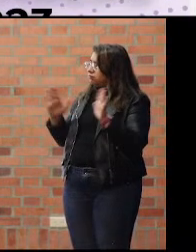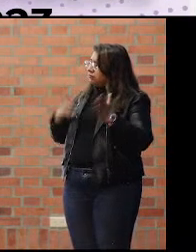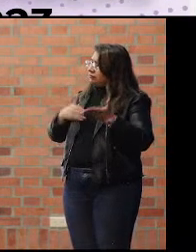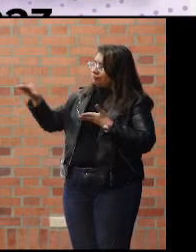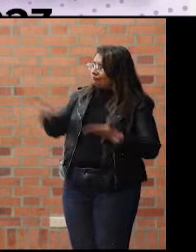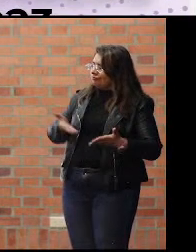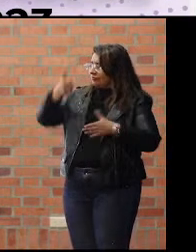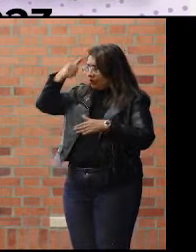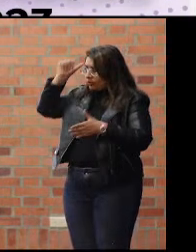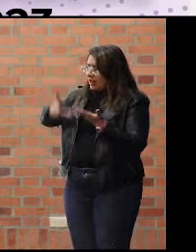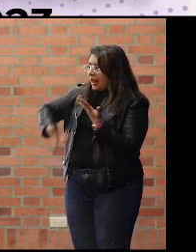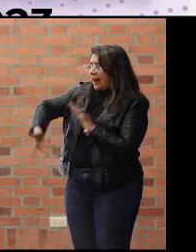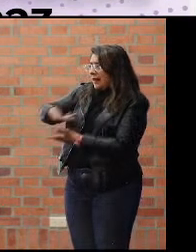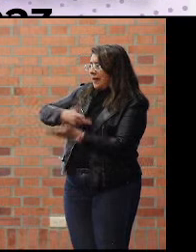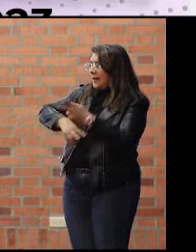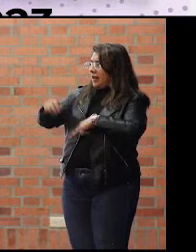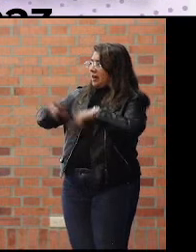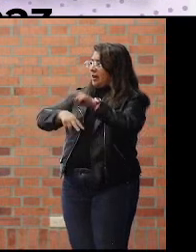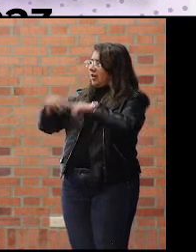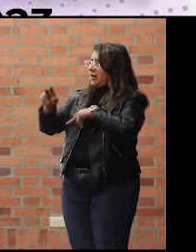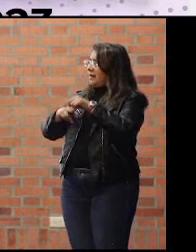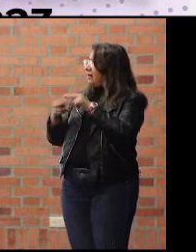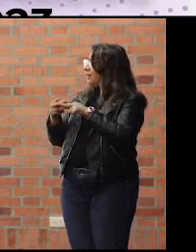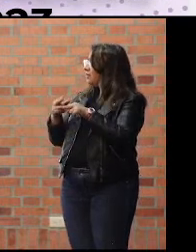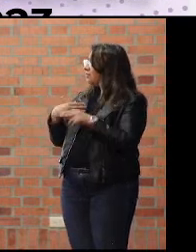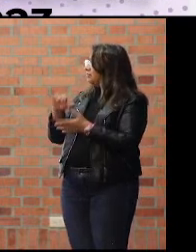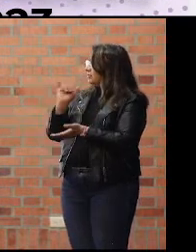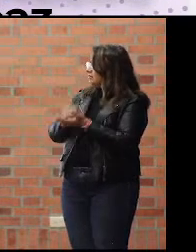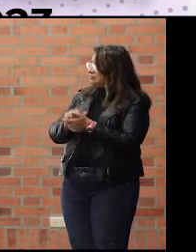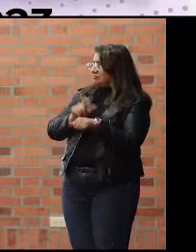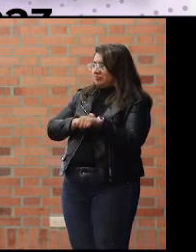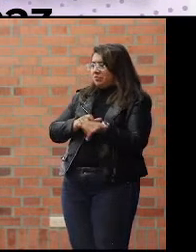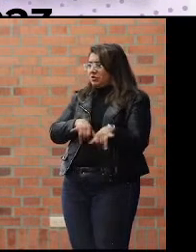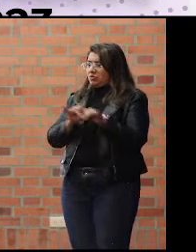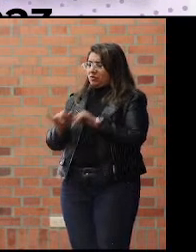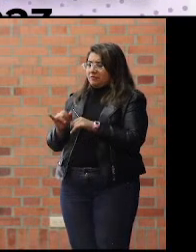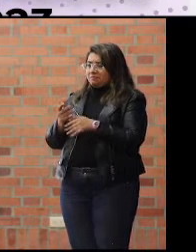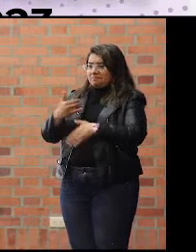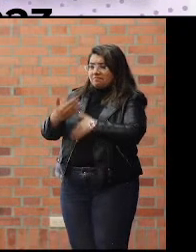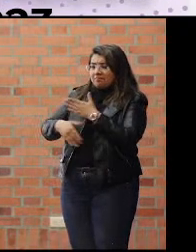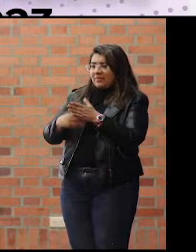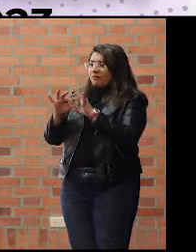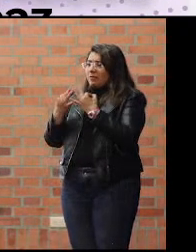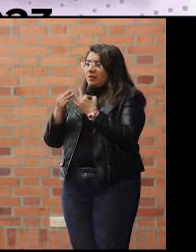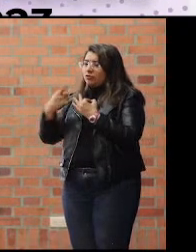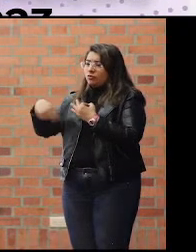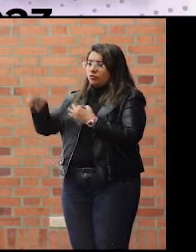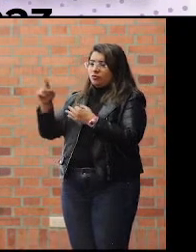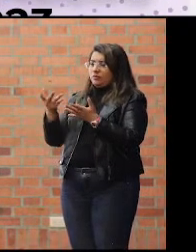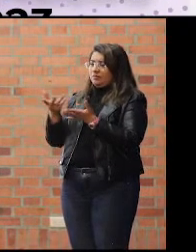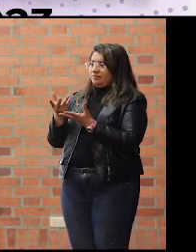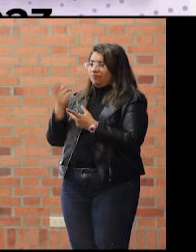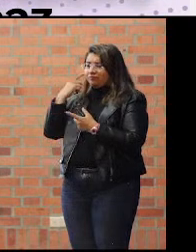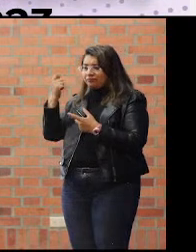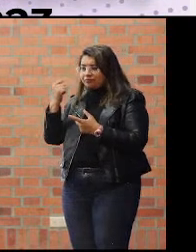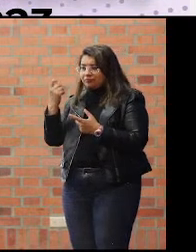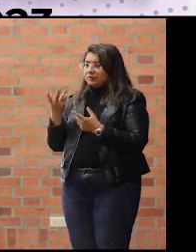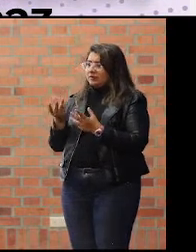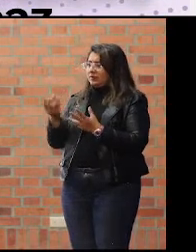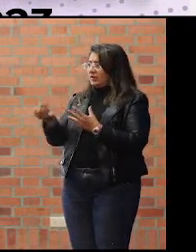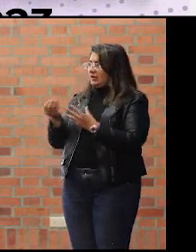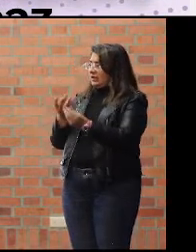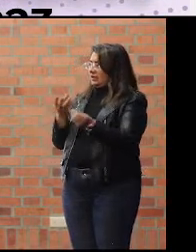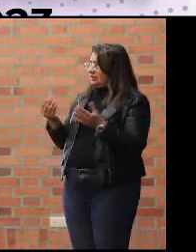recordarla y hacerle el Duelo y al mismo tiempo como sabemos las amigas y las feministas inventarnos